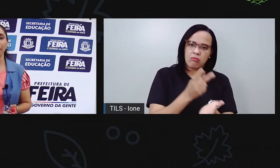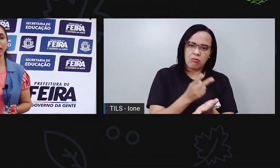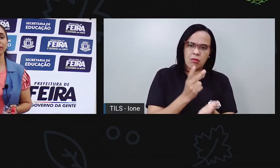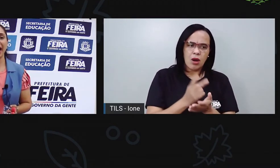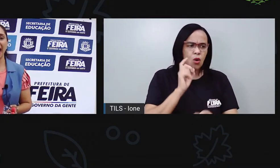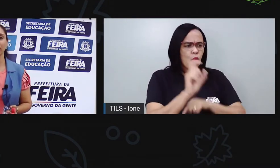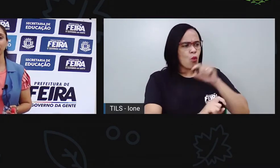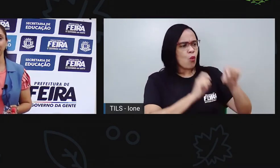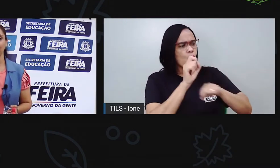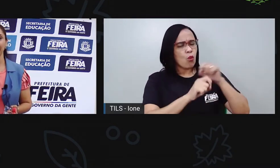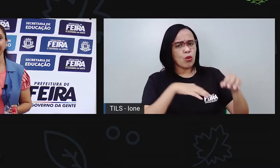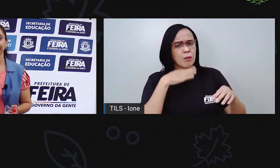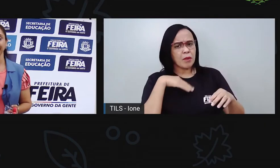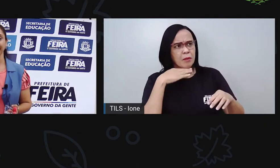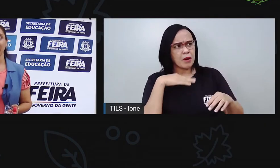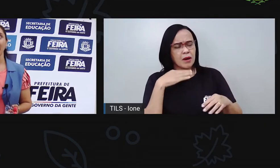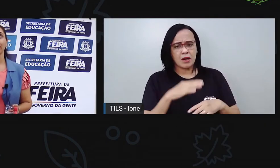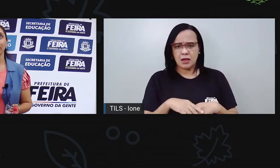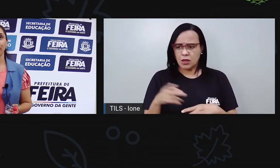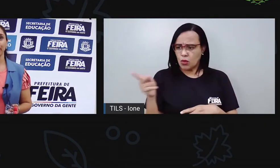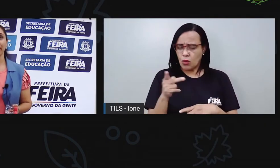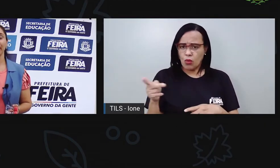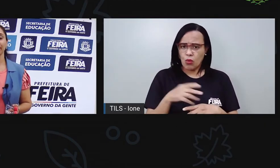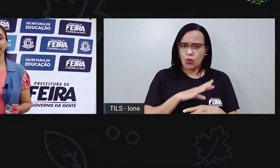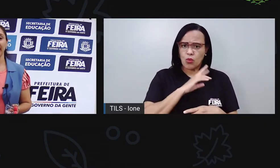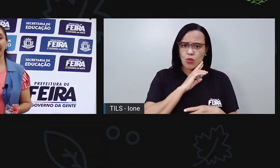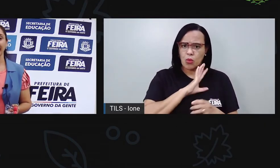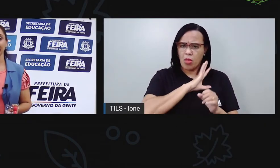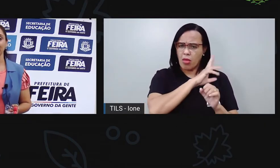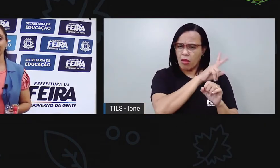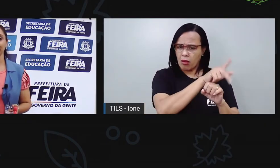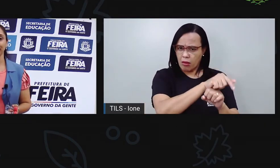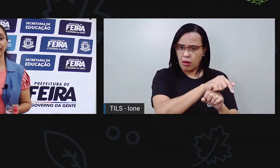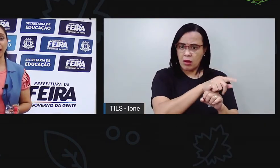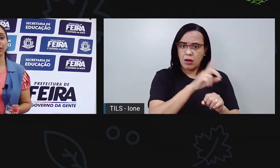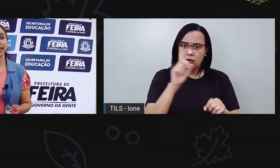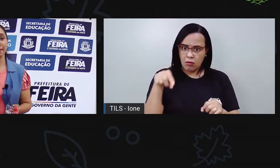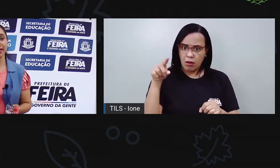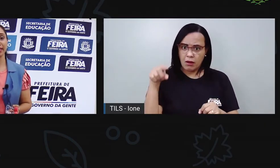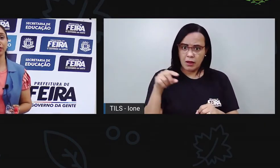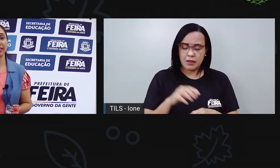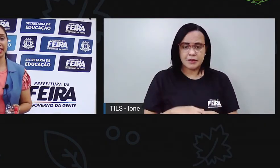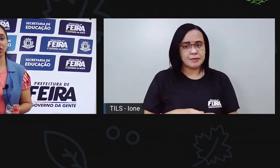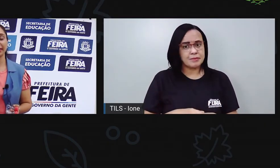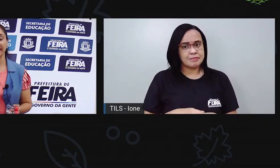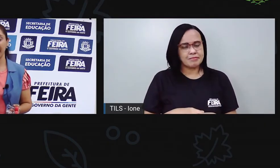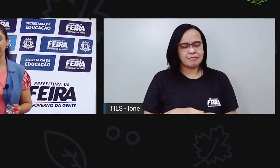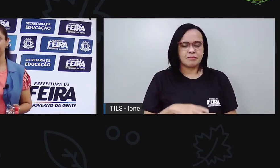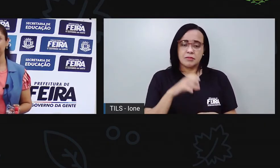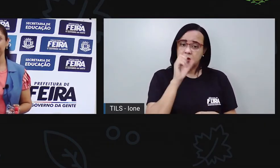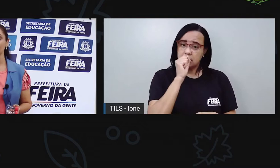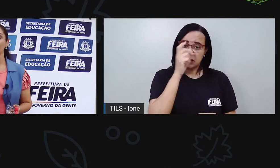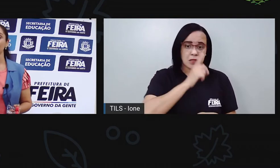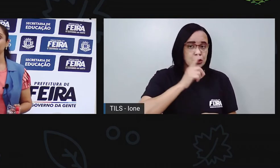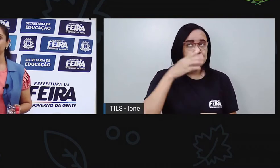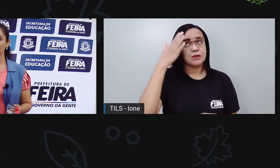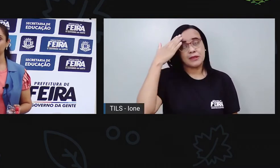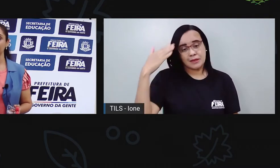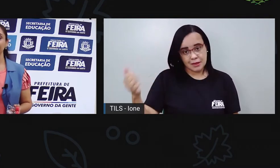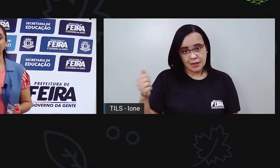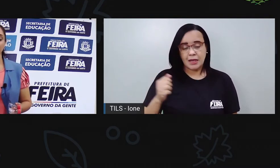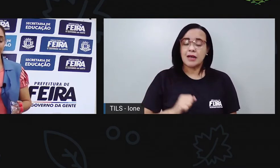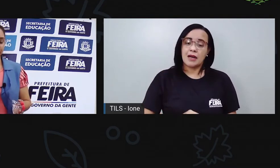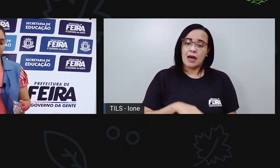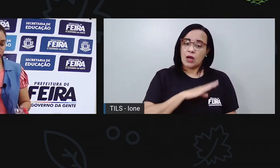meninos dormiram tarde, foi?" "Dormiram tarde. Final de semana você já sabe.